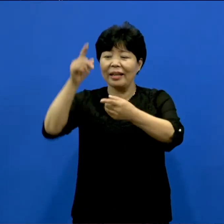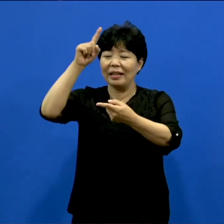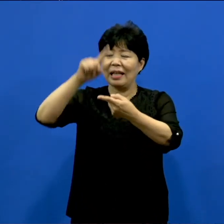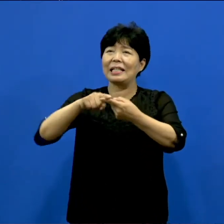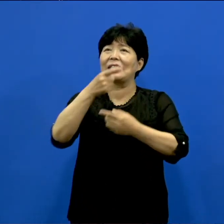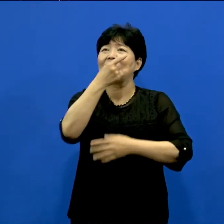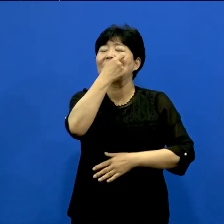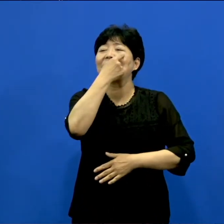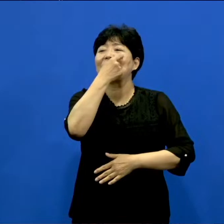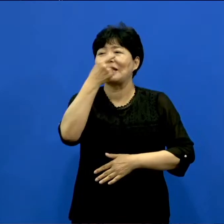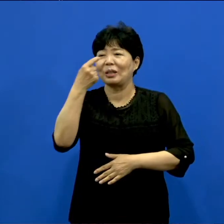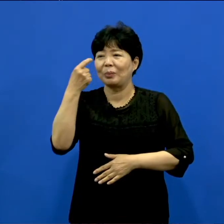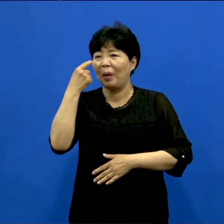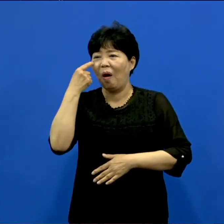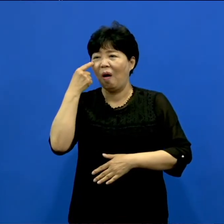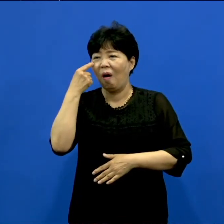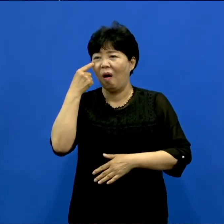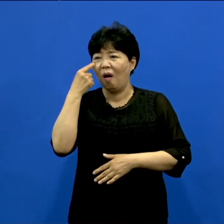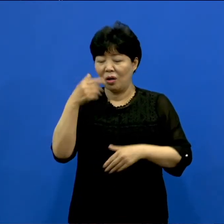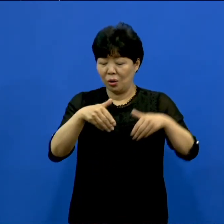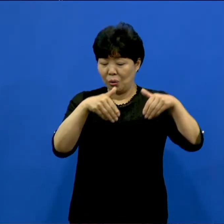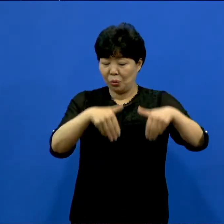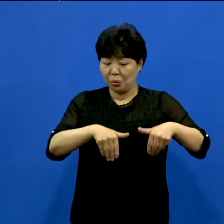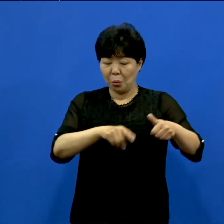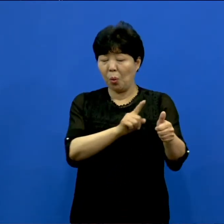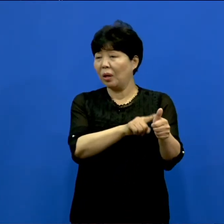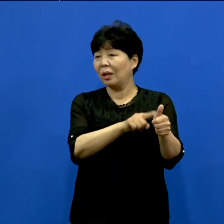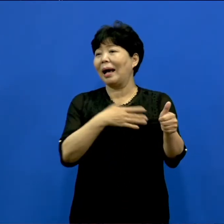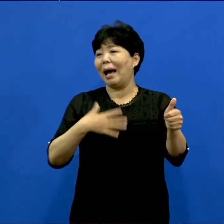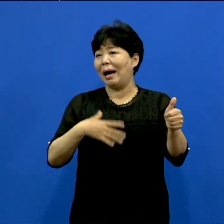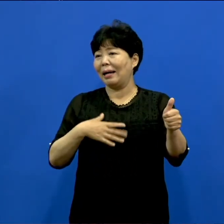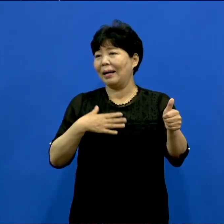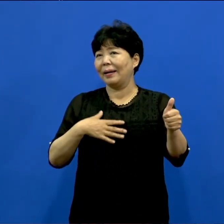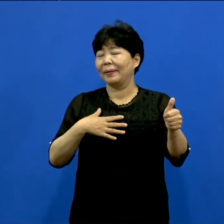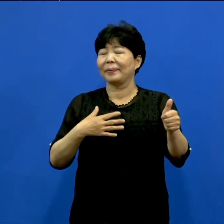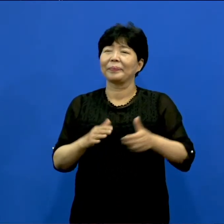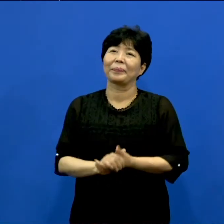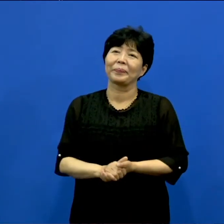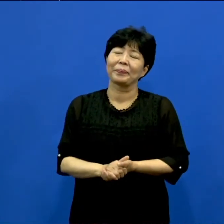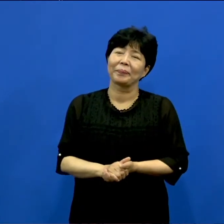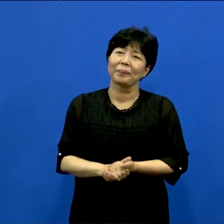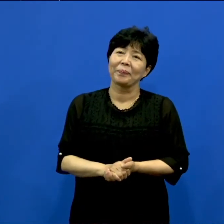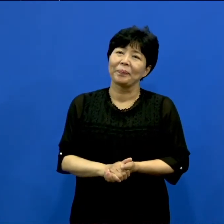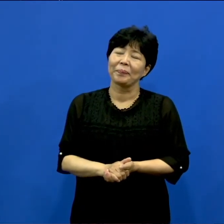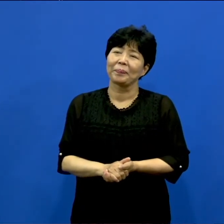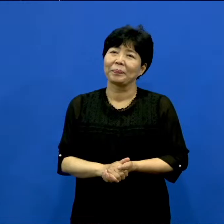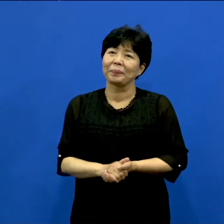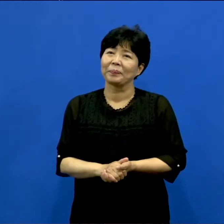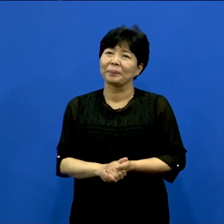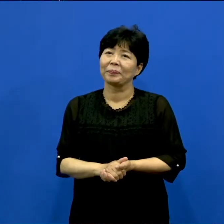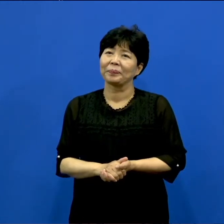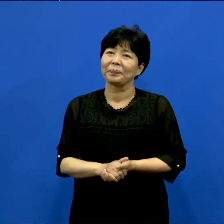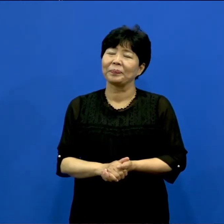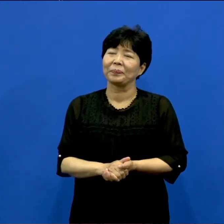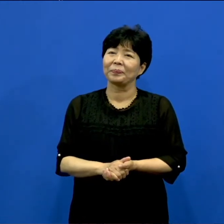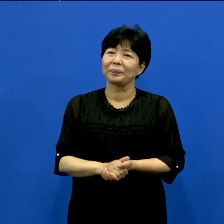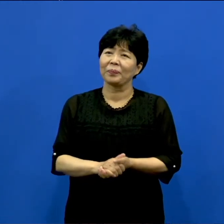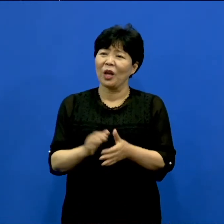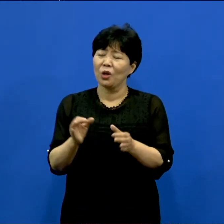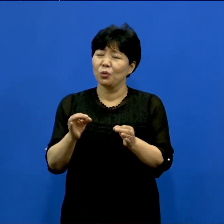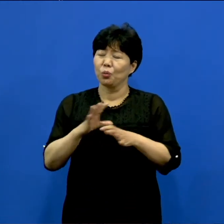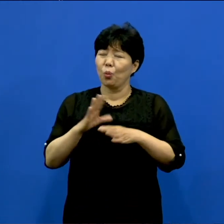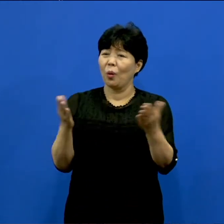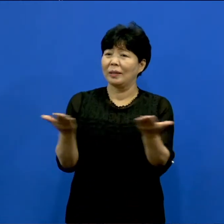이 하인들이 알았다는 것은 실제로 그것이 일어났다 이런 걸 밝히고 있는 거죠. 자, 여러분 여기서 놀라운 것은